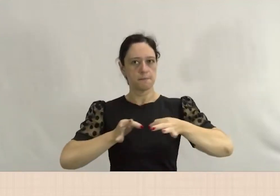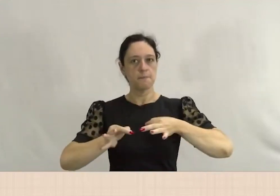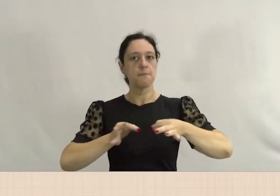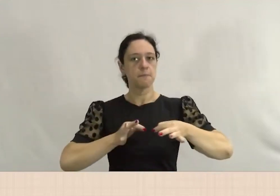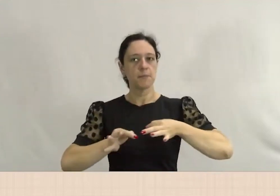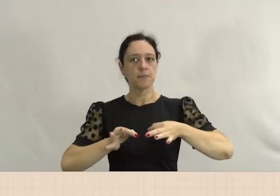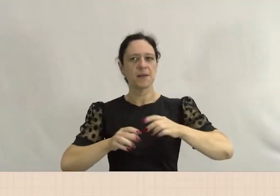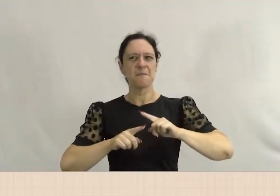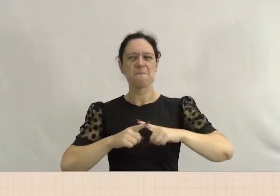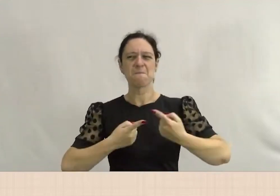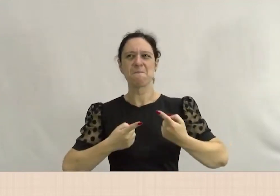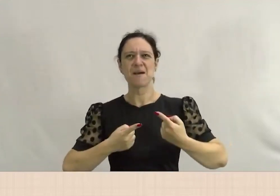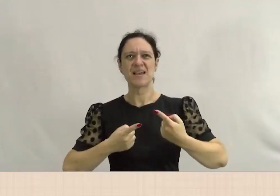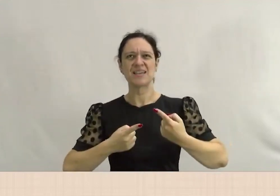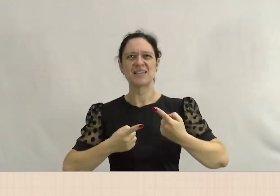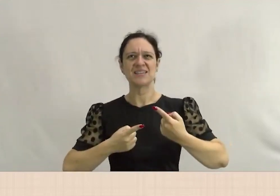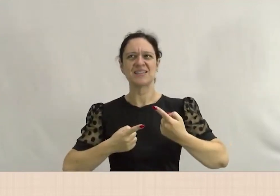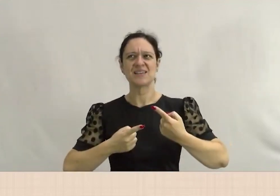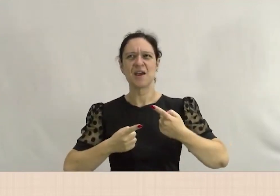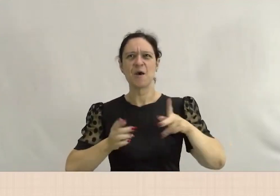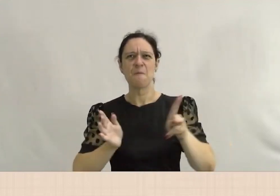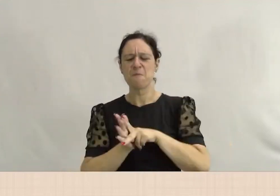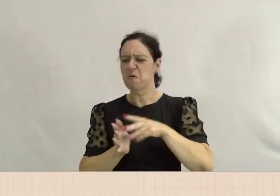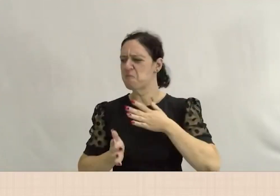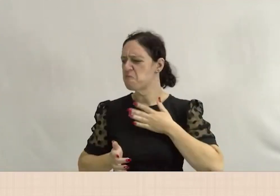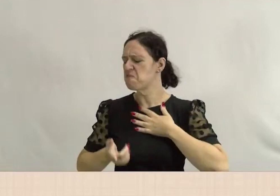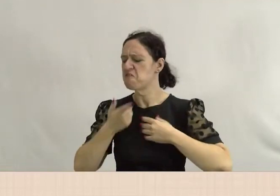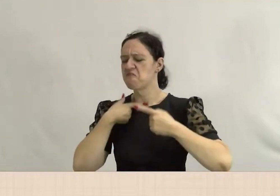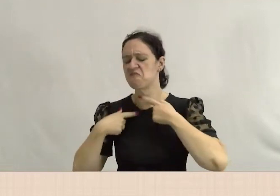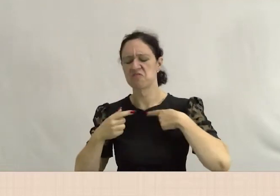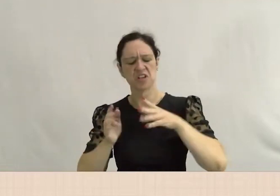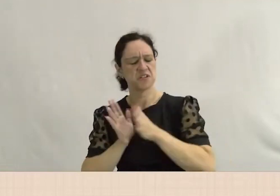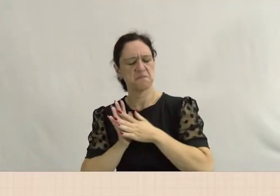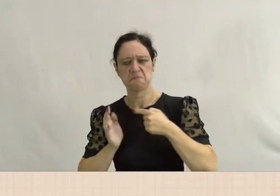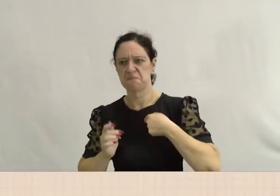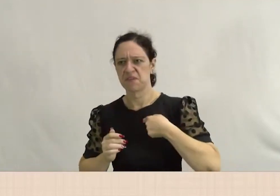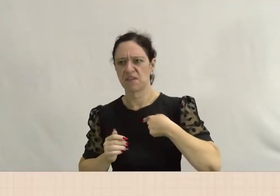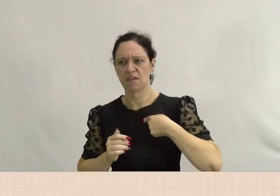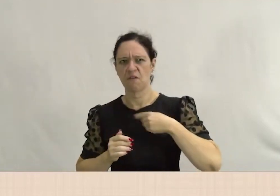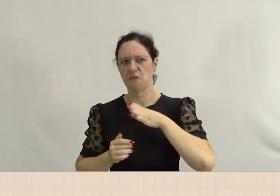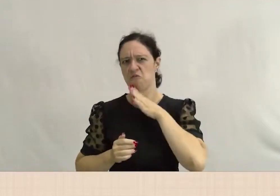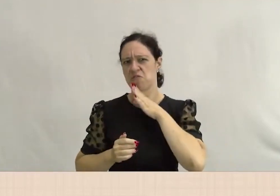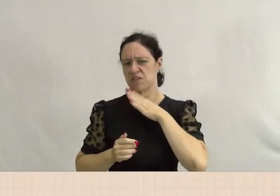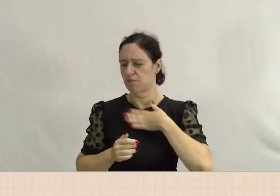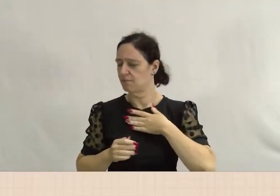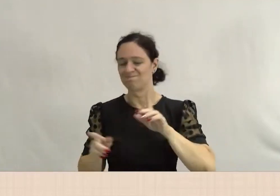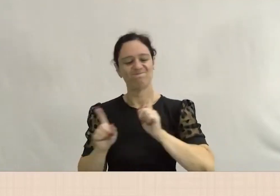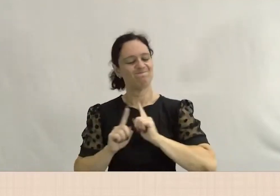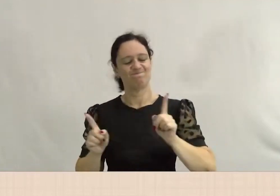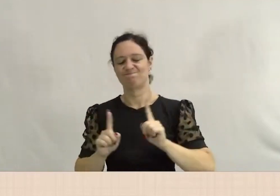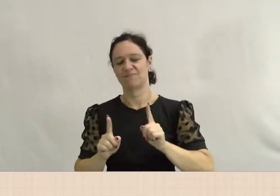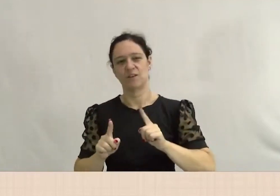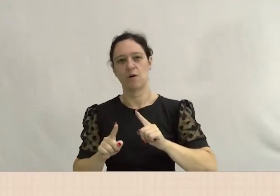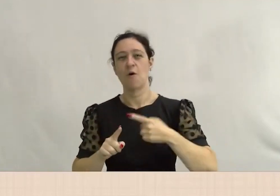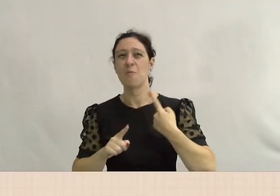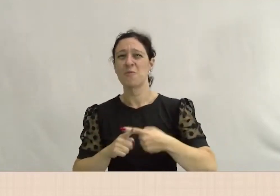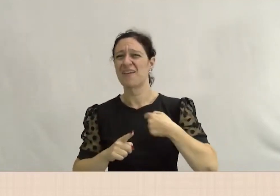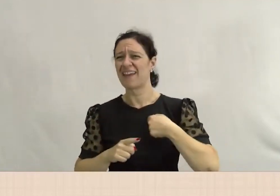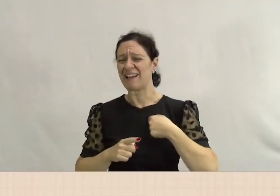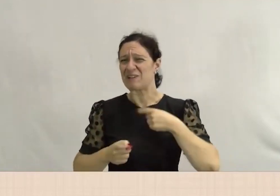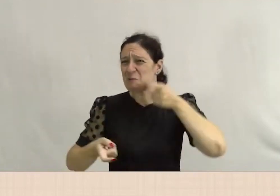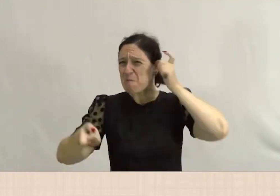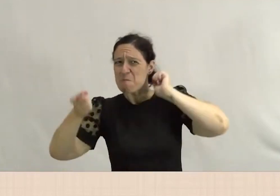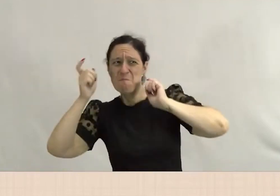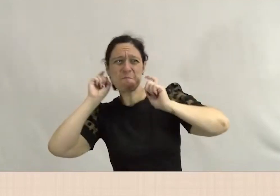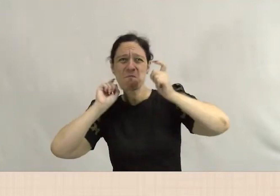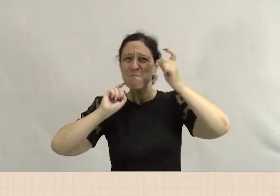apenas do meu arquivo de conhecimento bíblico, porque não tenho nenhuma preocupação